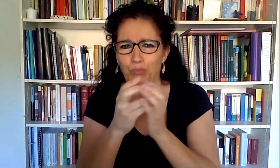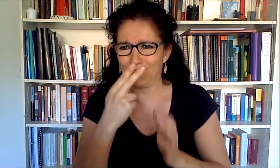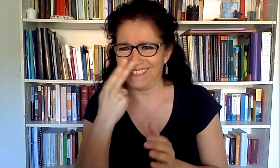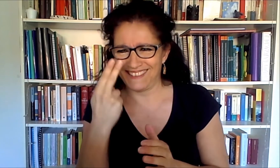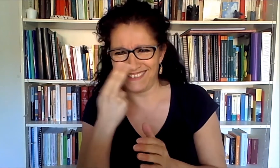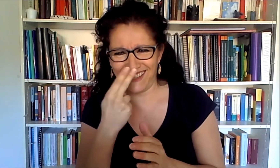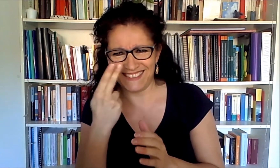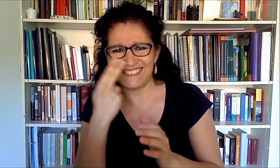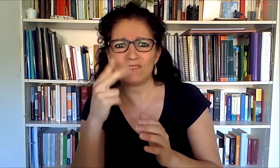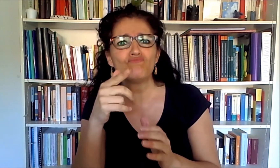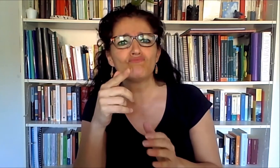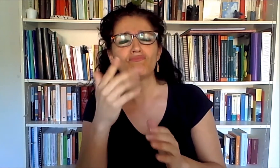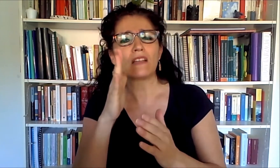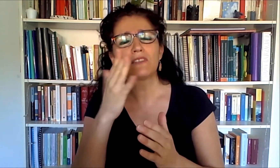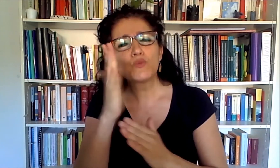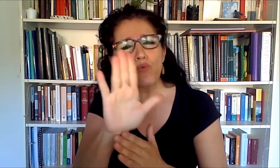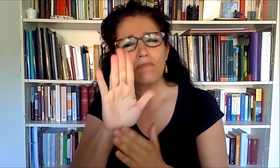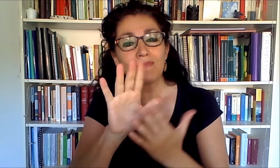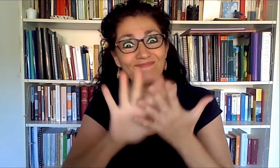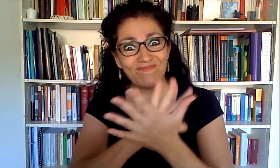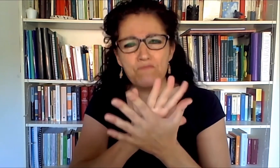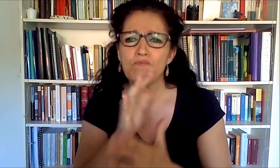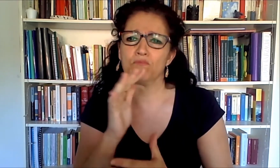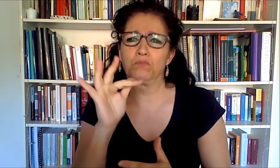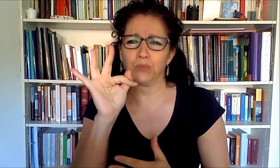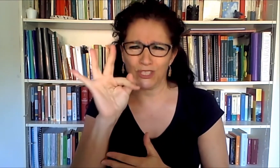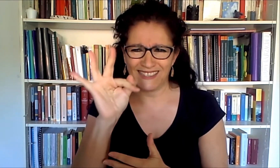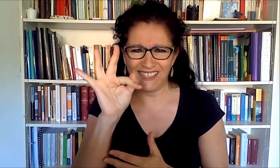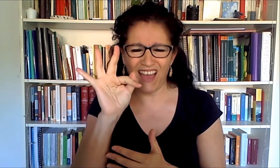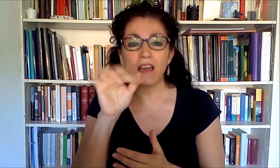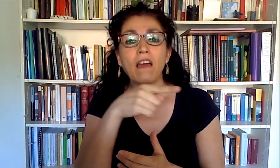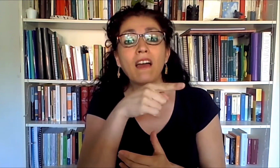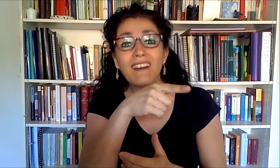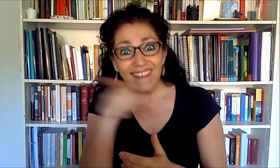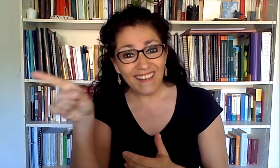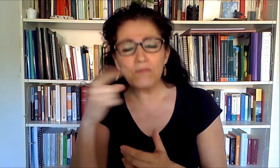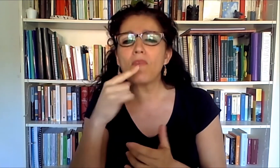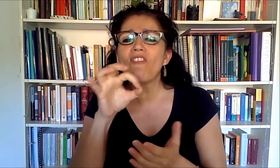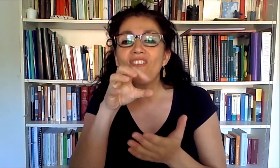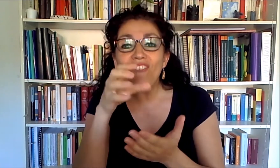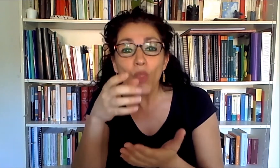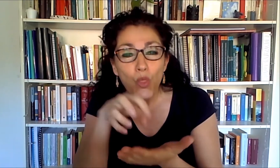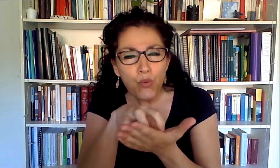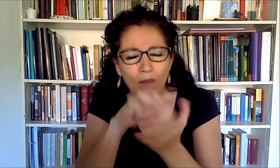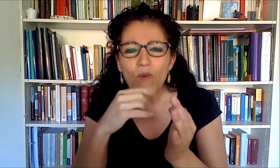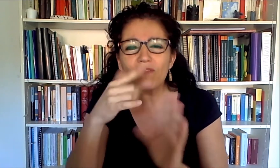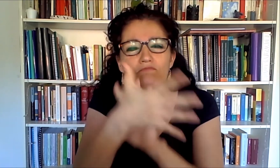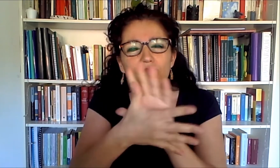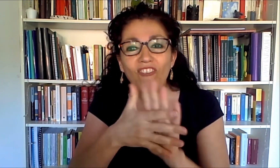Para todos ellos, no hay dudas acerca del valor de la lengua de signos española como lengua y como elemento de